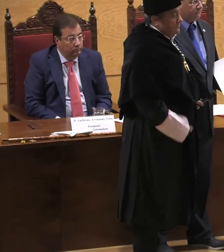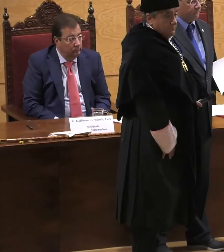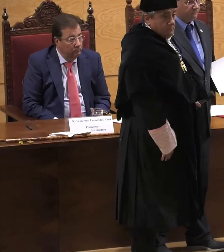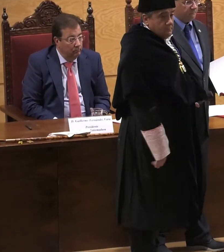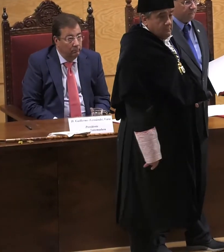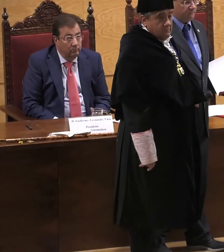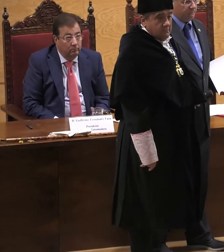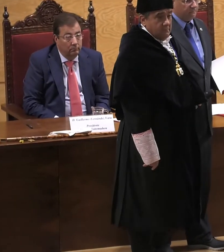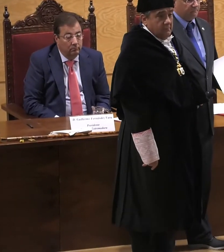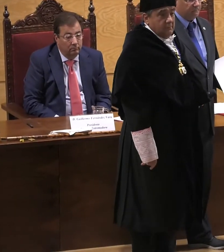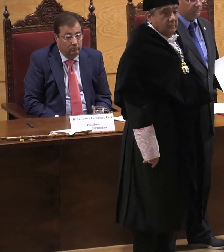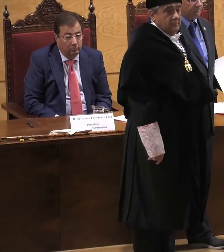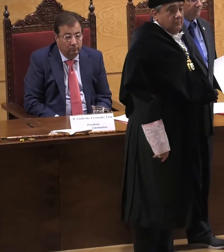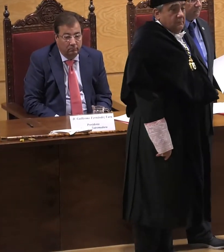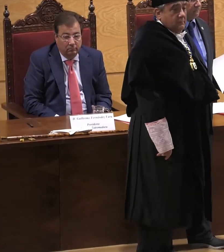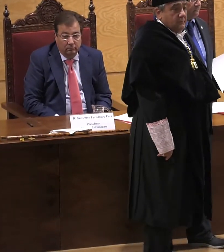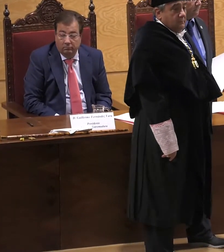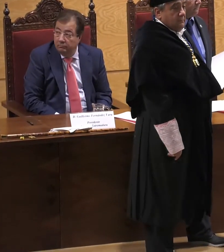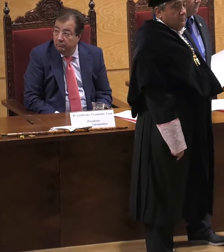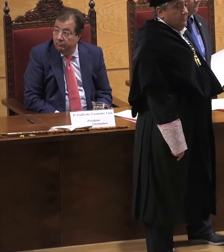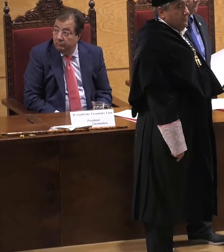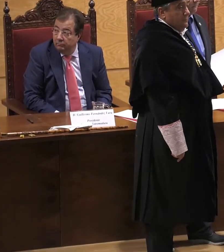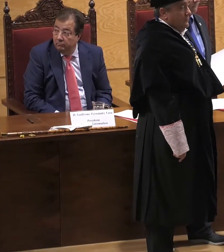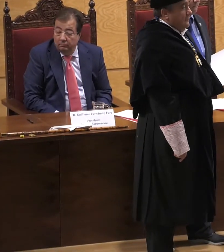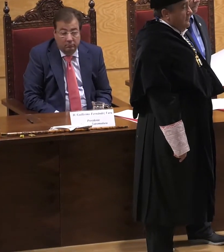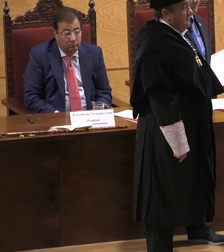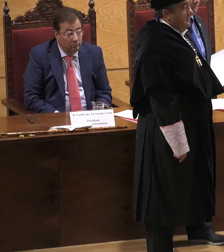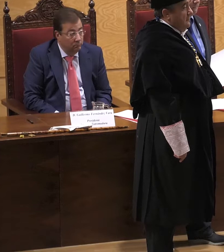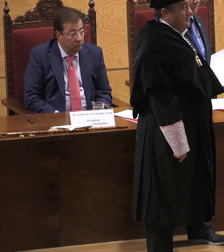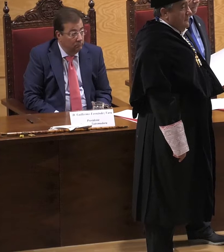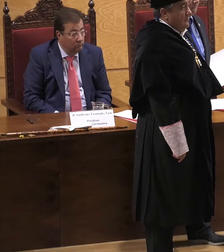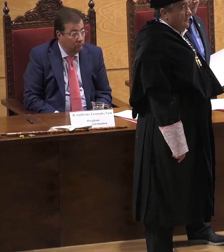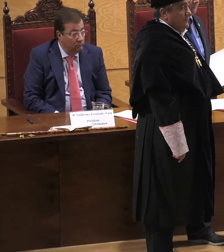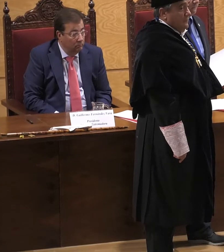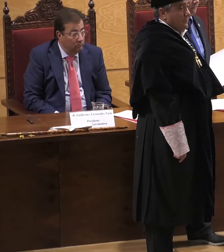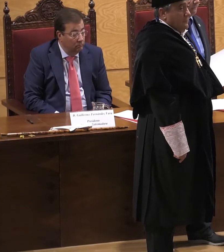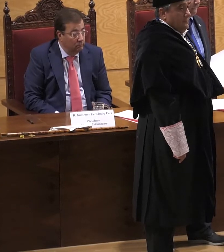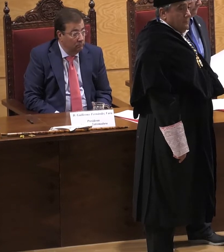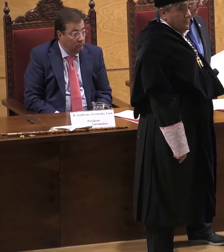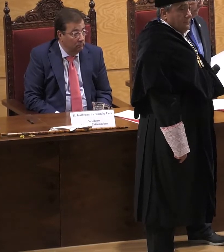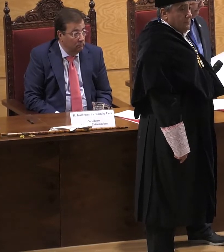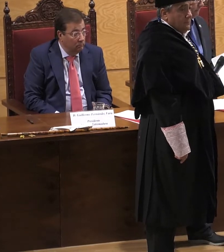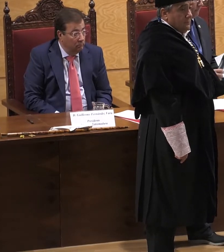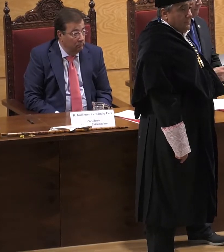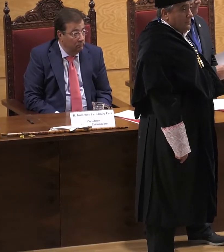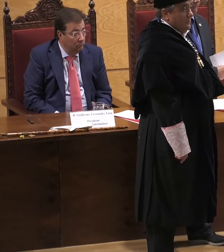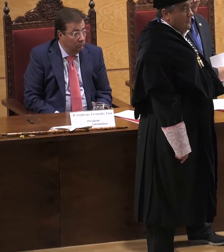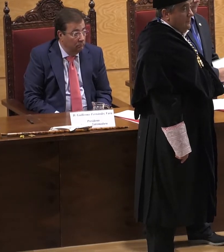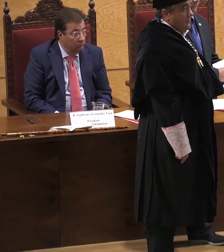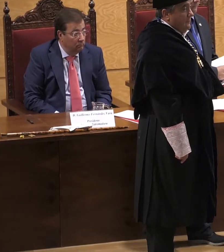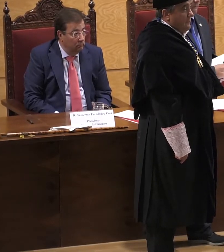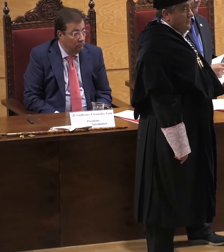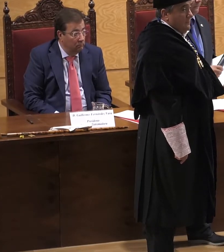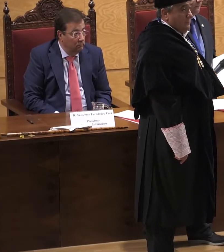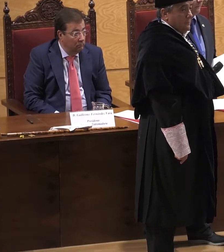Suban al estrado, por favor, por la Facultad de Formación del Profesorado, don Santiago Mendo Lázaro, por la Escuela de Ingenierías Industriales Amez El Ganam, por la